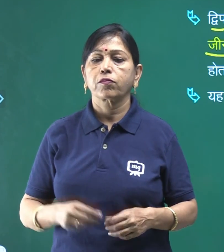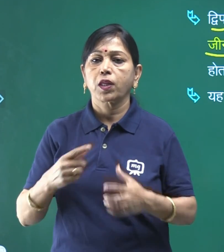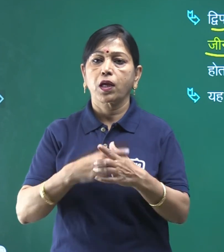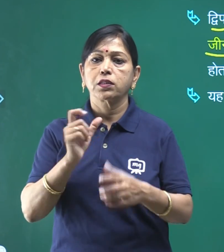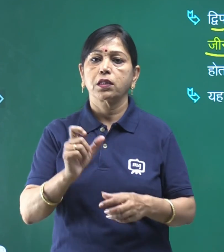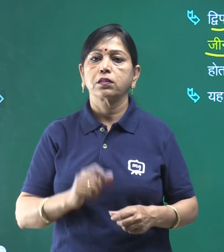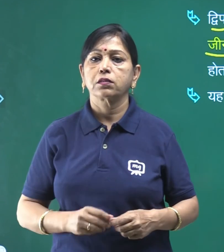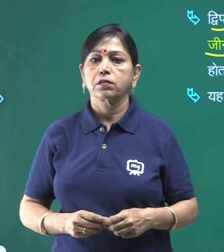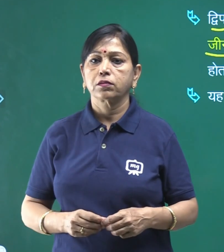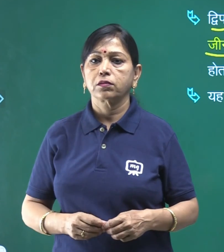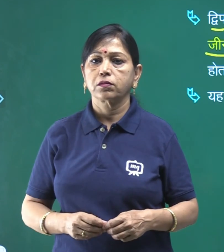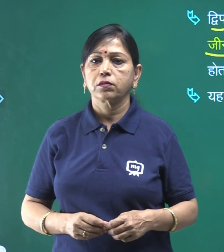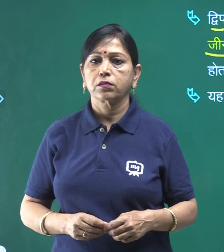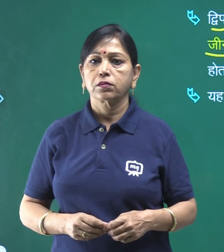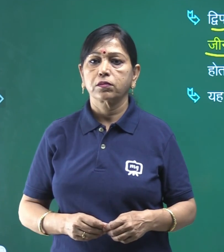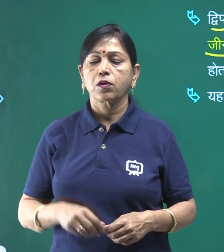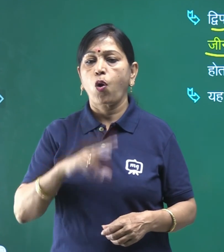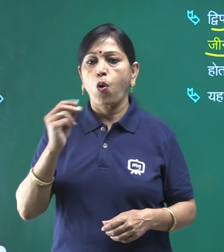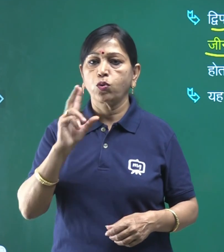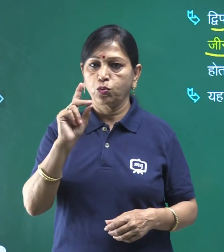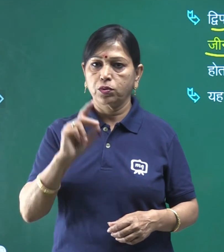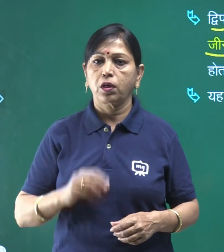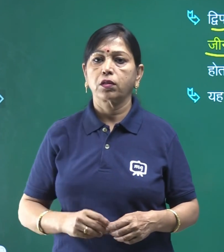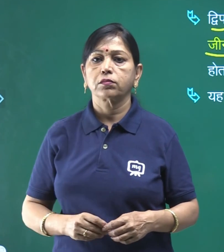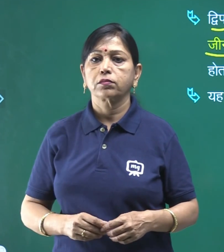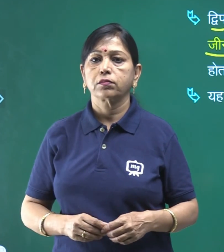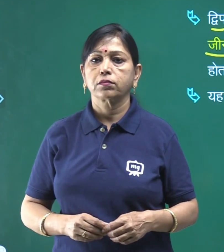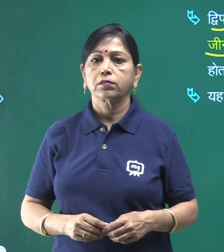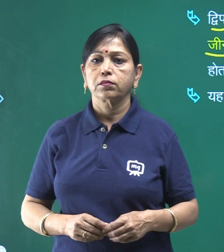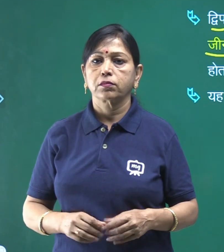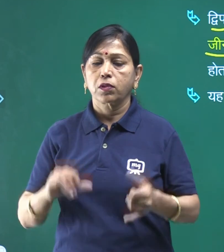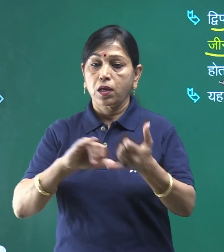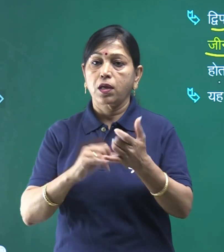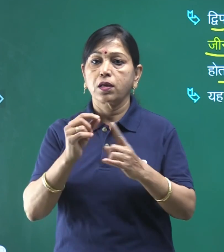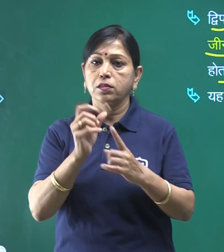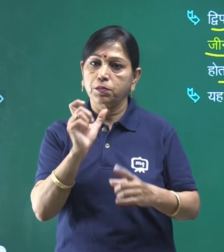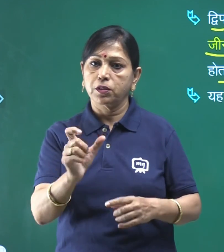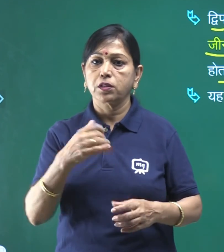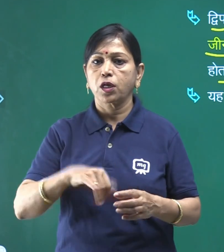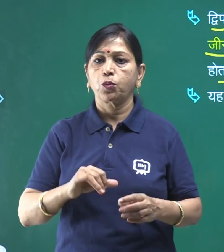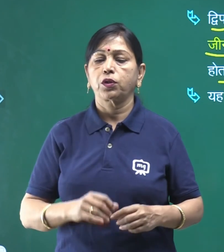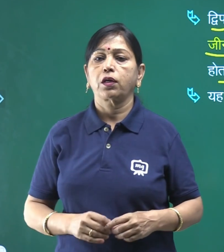जीनस और दूसरा स्पीशीज का होता है।